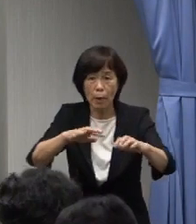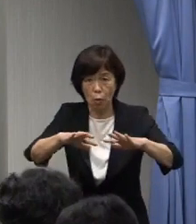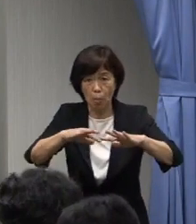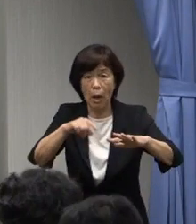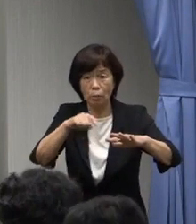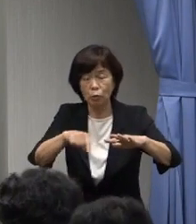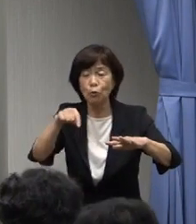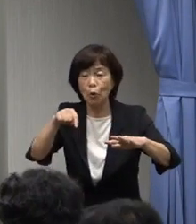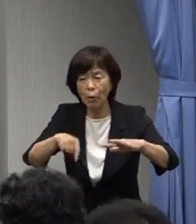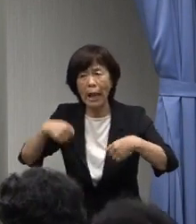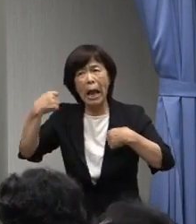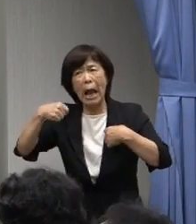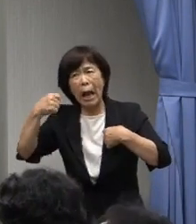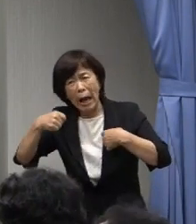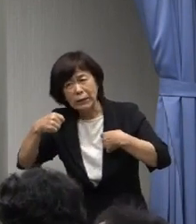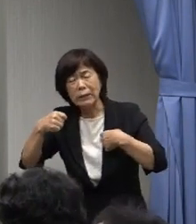は